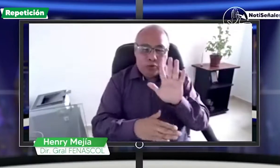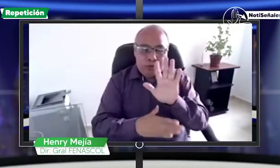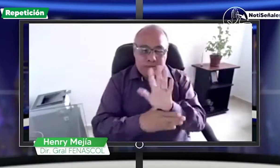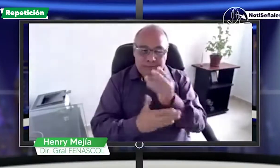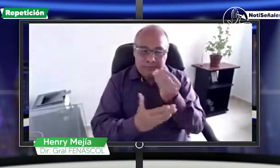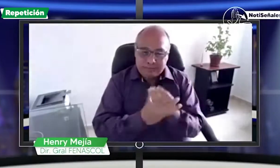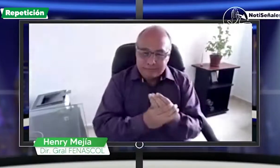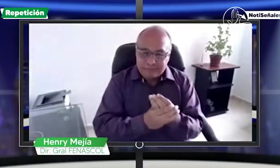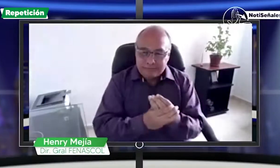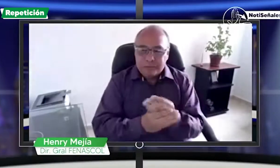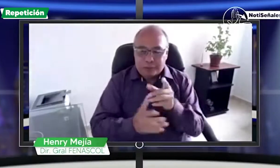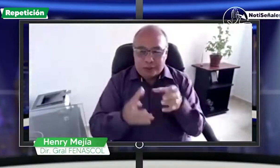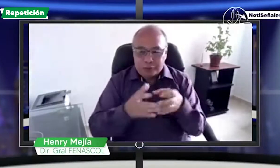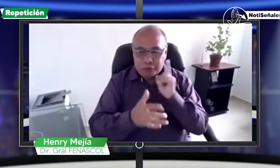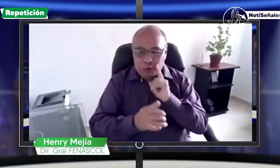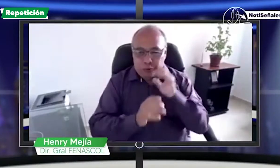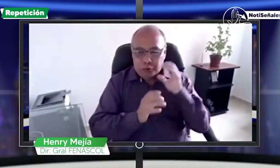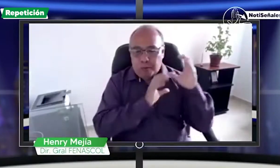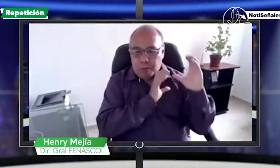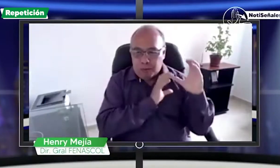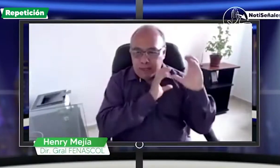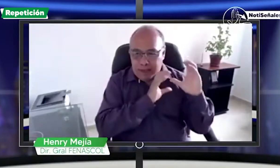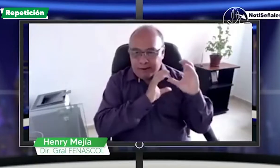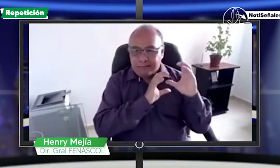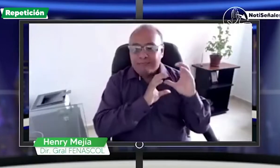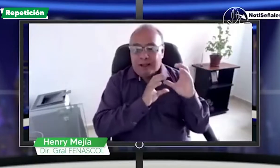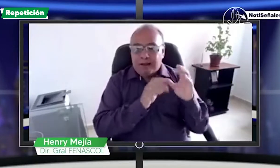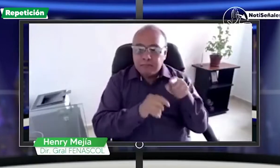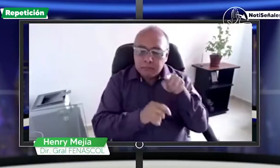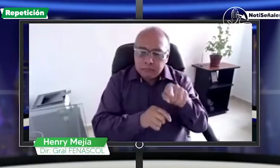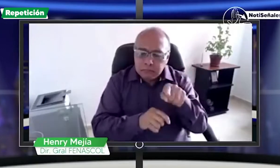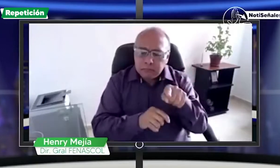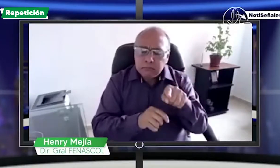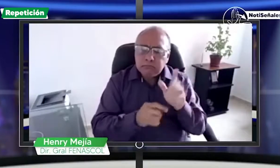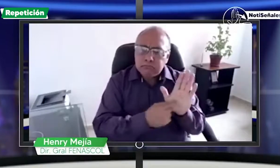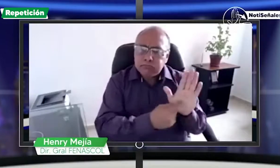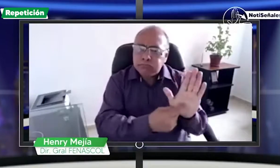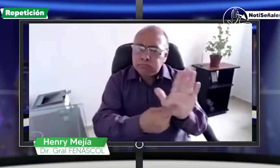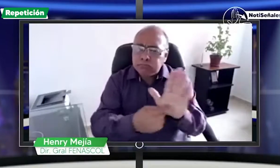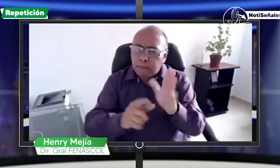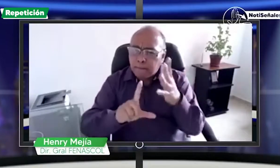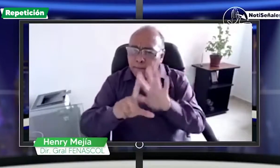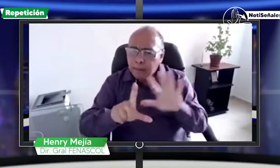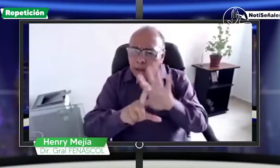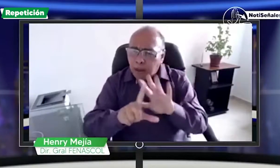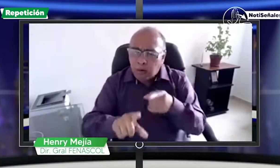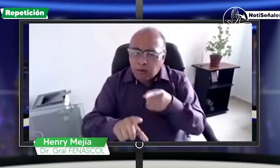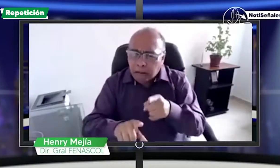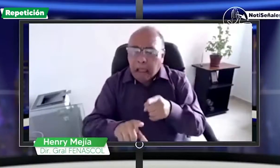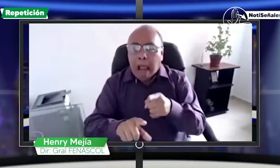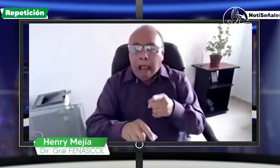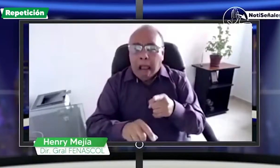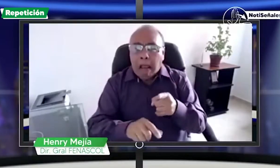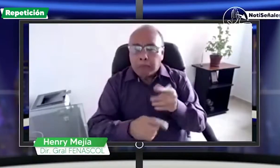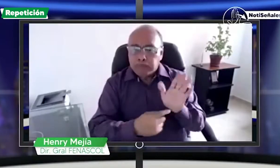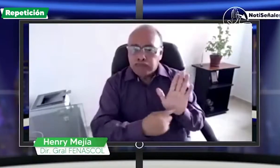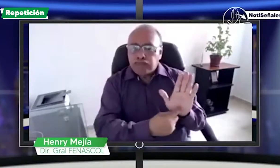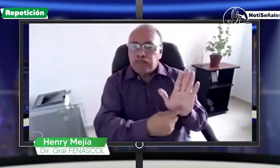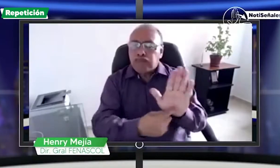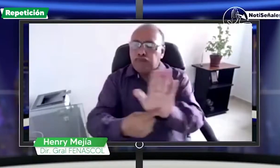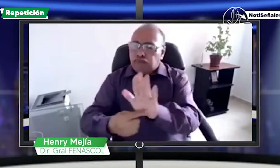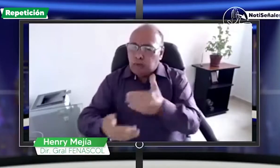este tema, mostramos un video de la Asociación de Personas Sordas de Popayán, de Azo Pesor, en el cual se